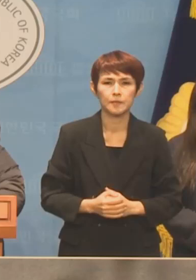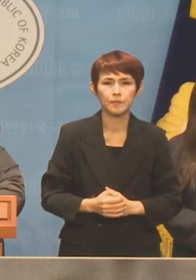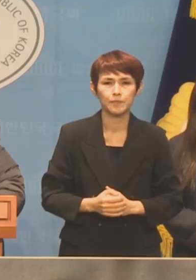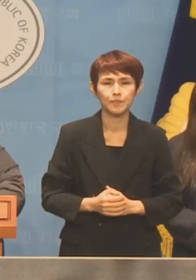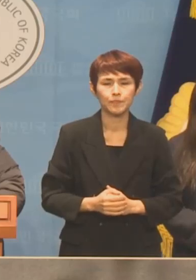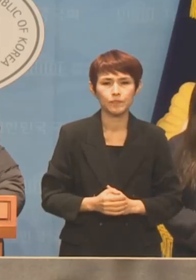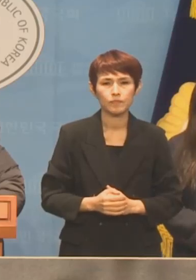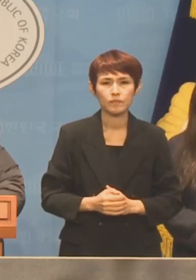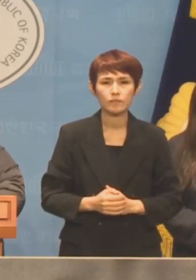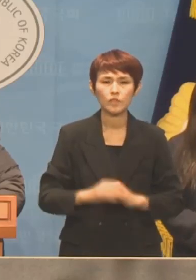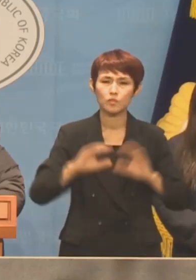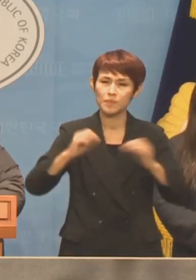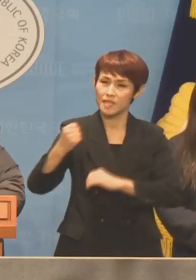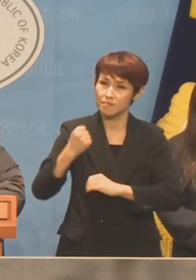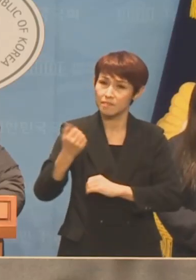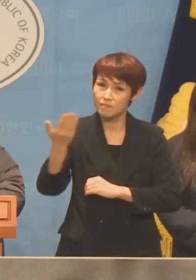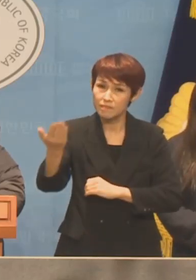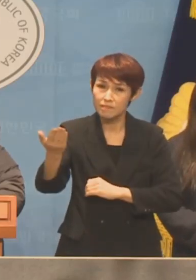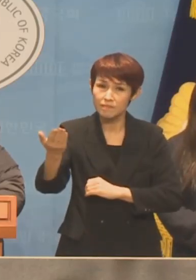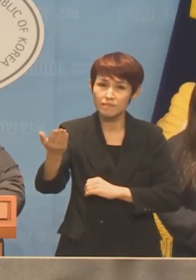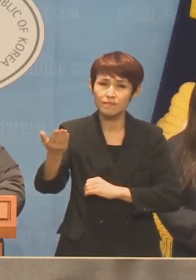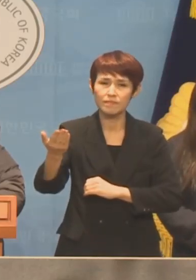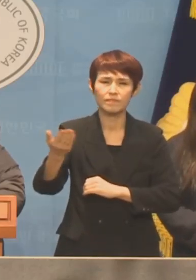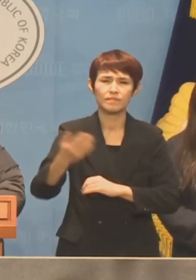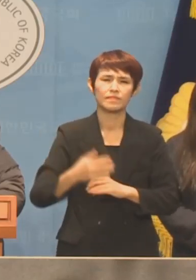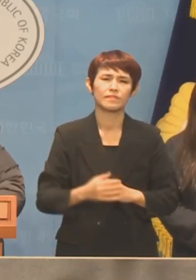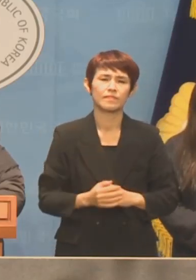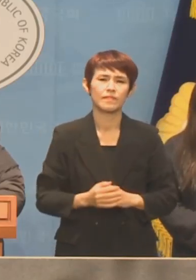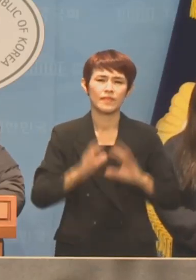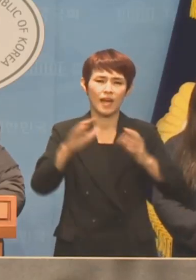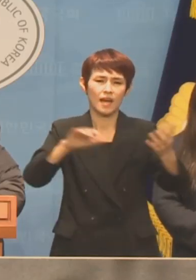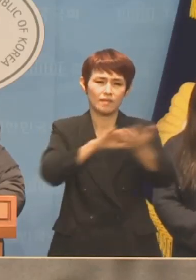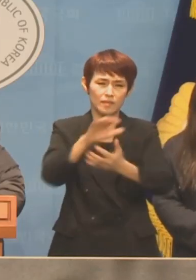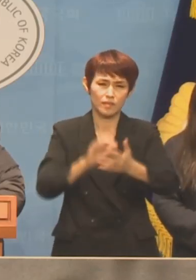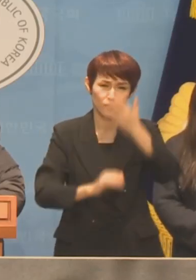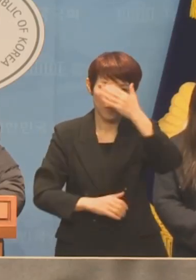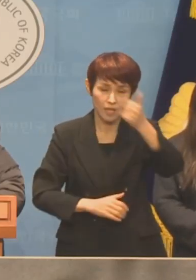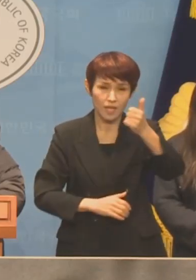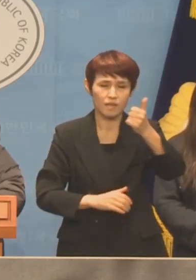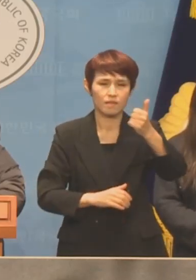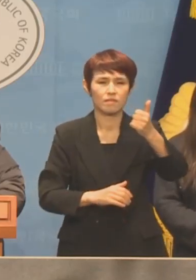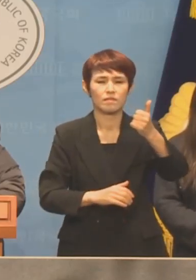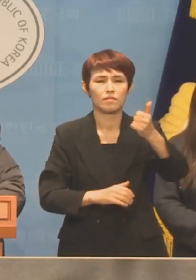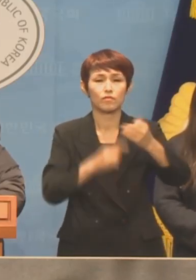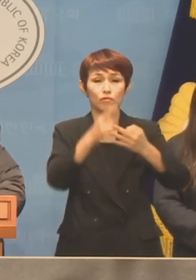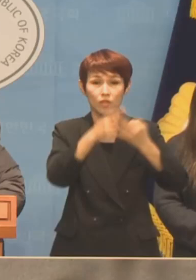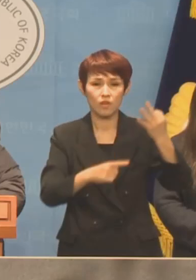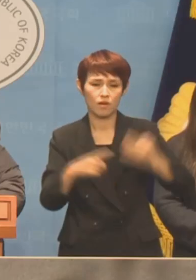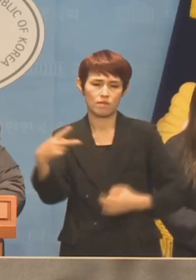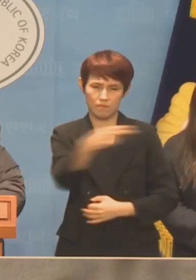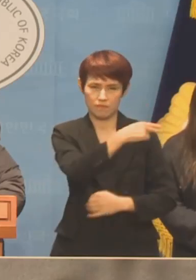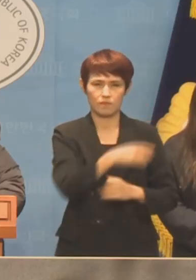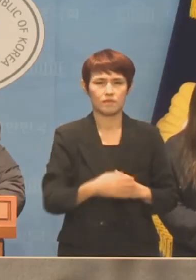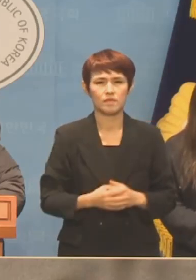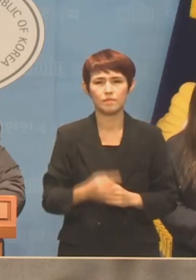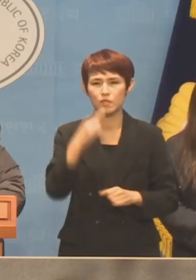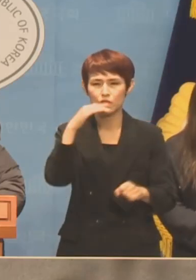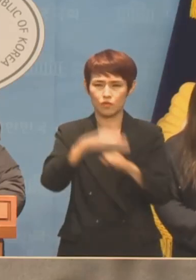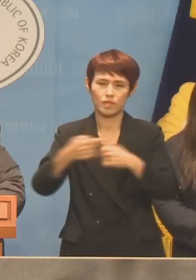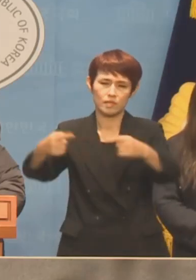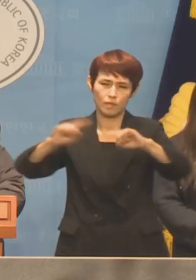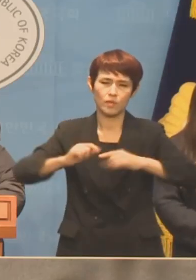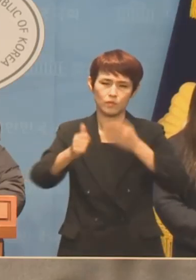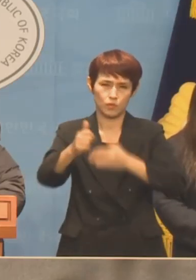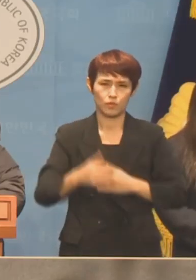없습니다. 국민의힘은 지금이라도 늦지 않았습니다. 내란 속의 윤석열과 절연하고 민주주의의 한 구성원으로 참여하십시오.